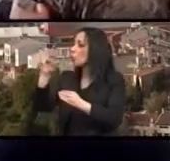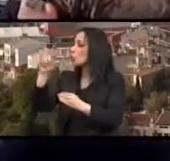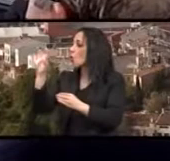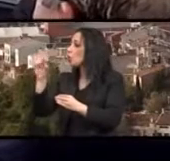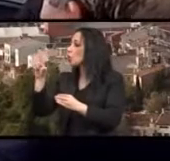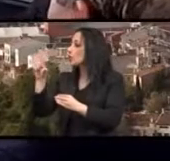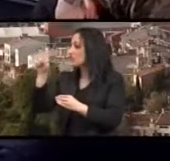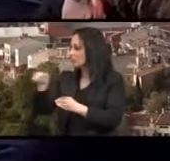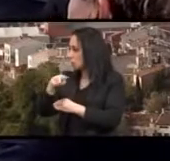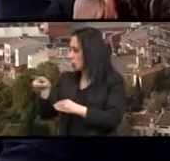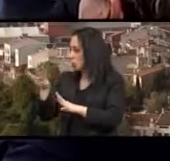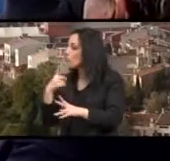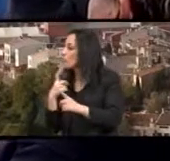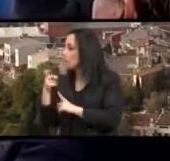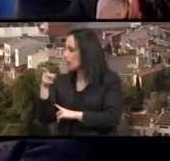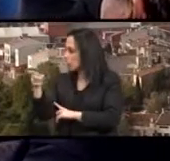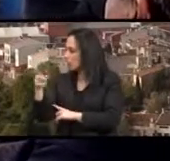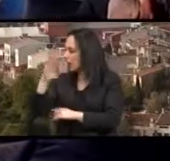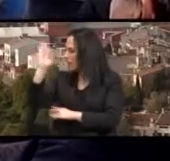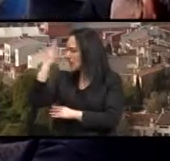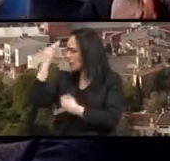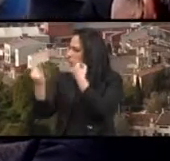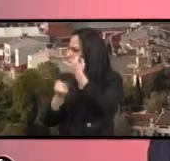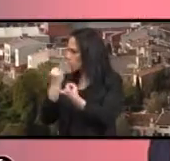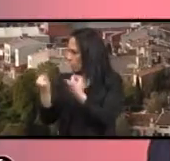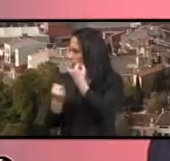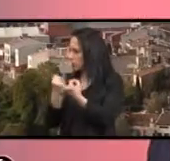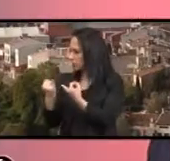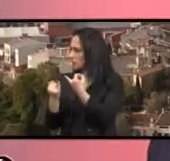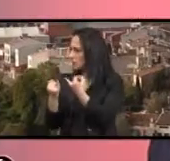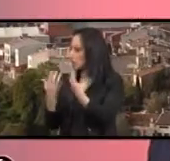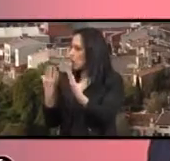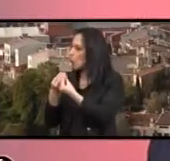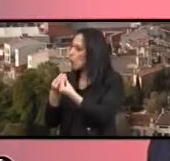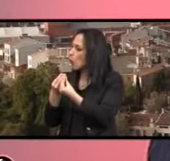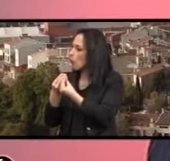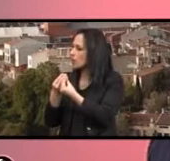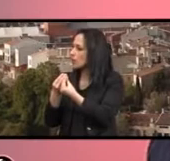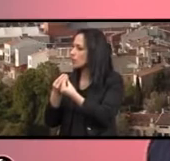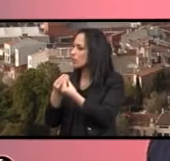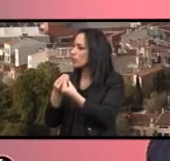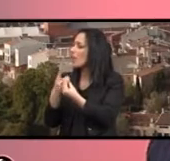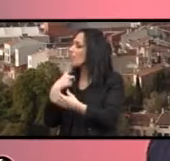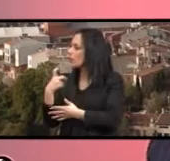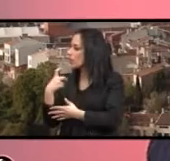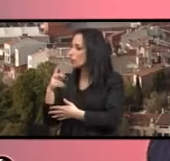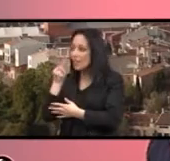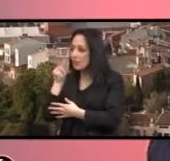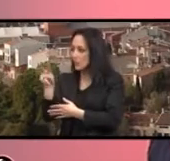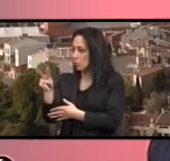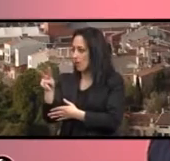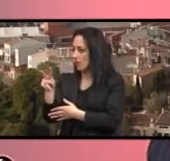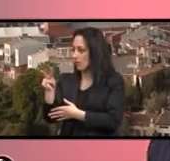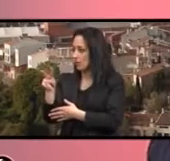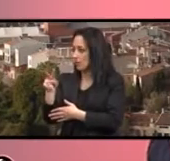els principals problemes que trobes tu i les persones amb dificultat visual és el tema de la mobilitat, no?